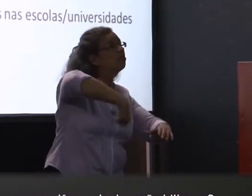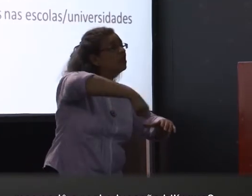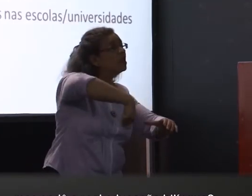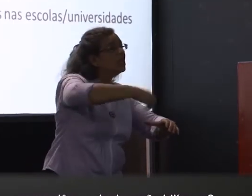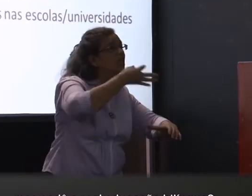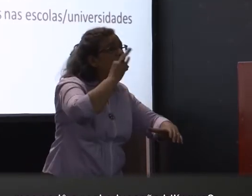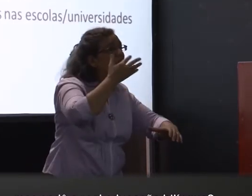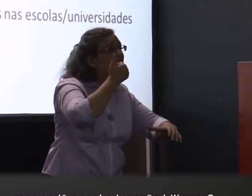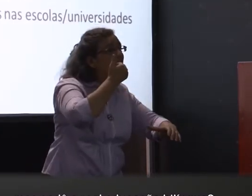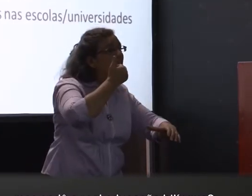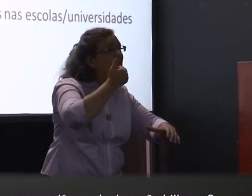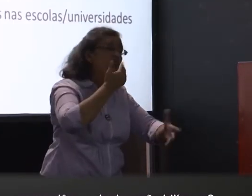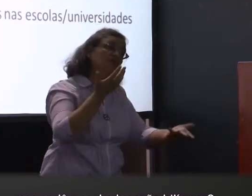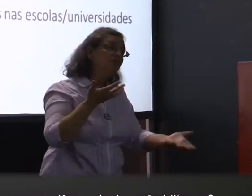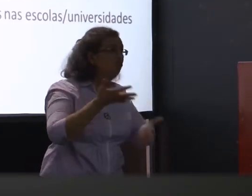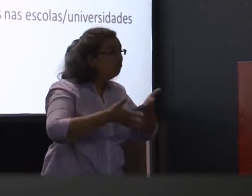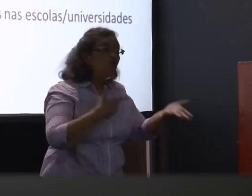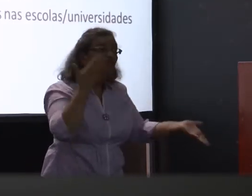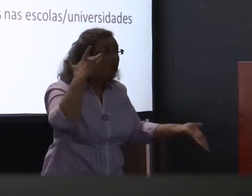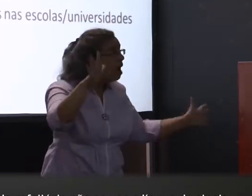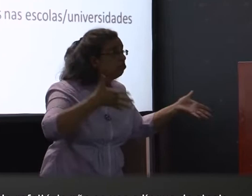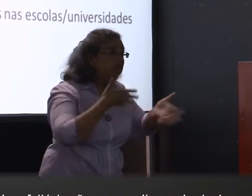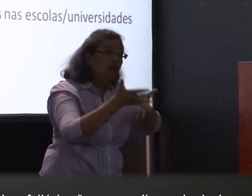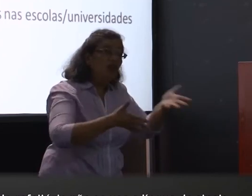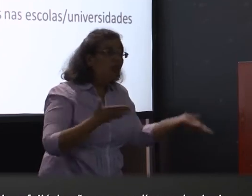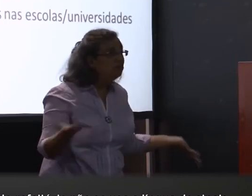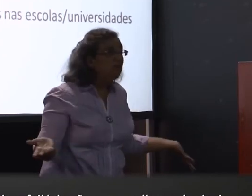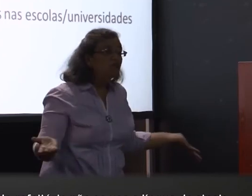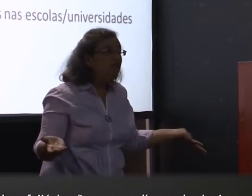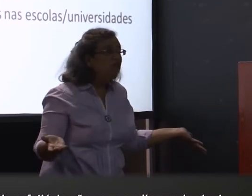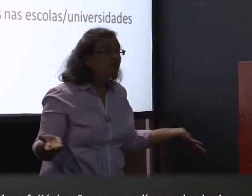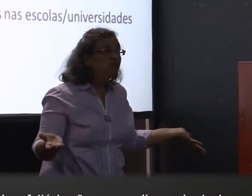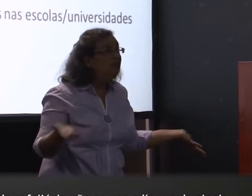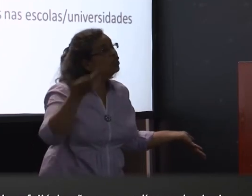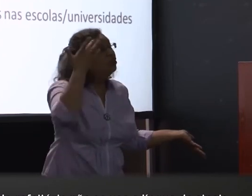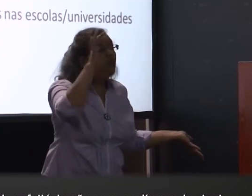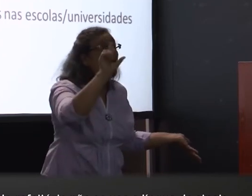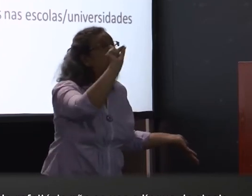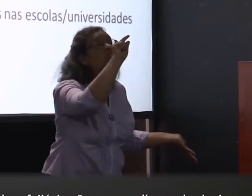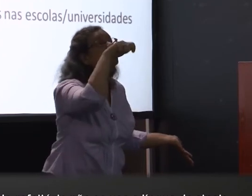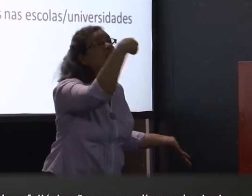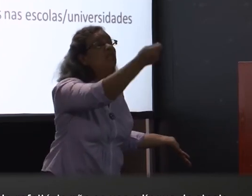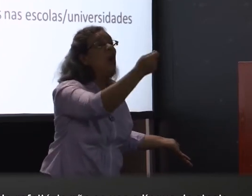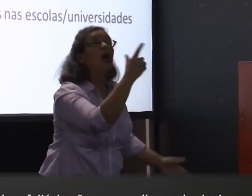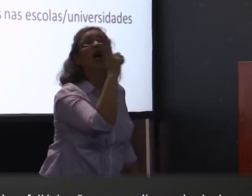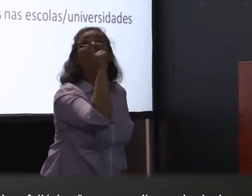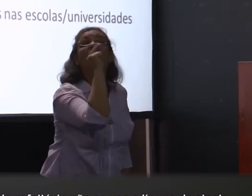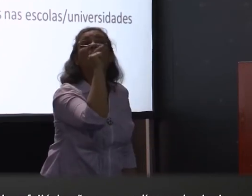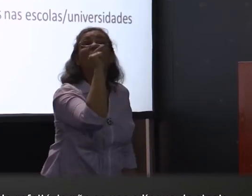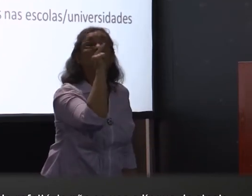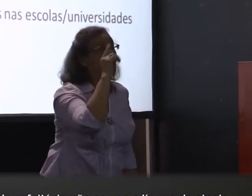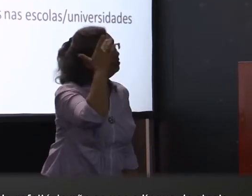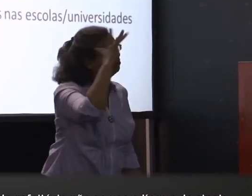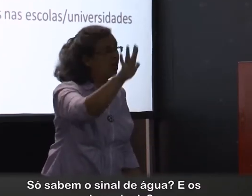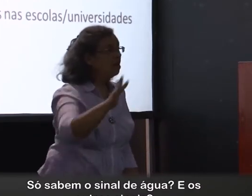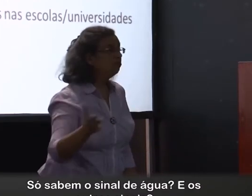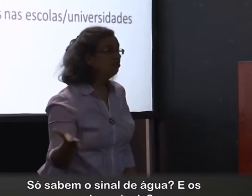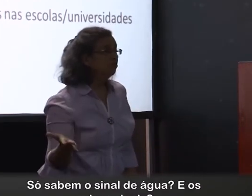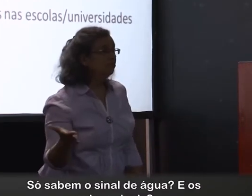educação bilíngue? Então, no refeitório não se usa a língua de sinais, só